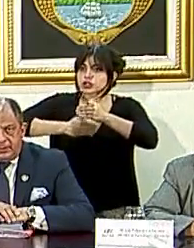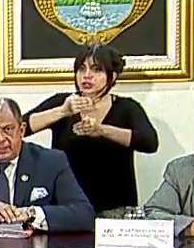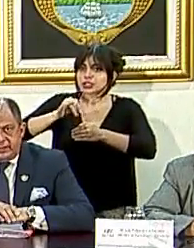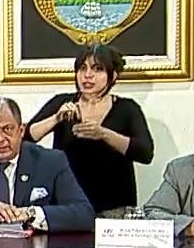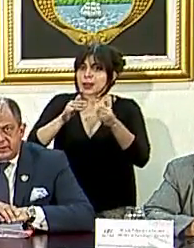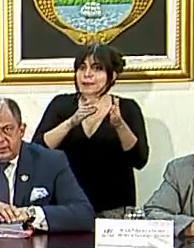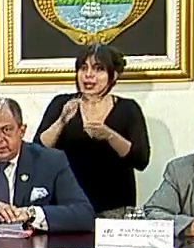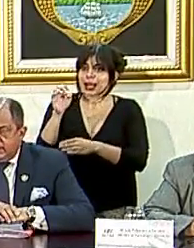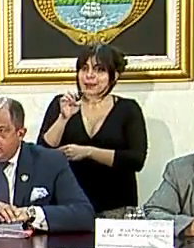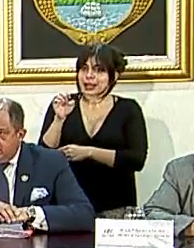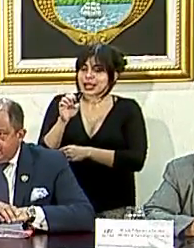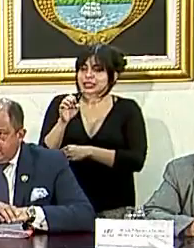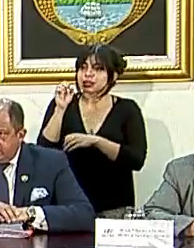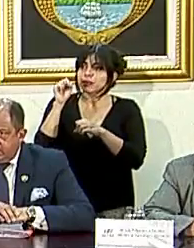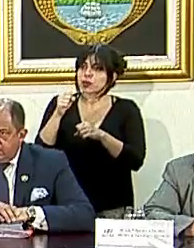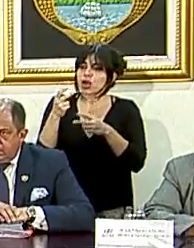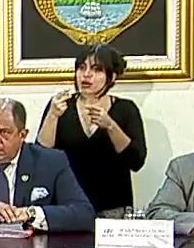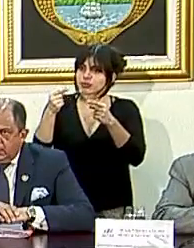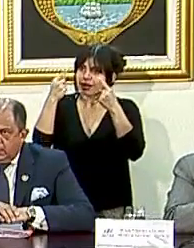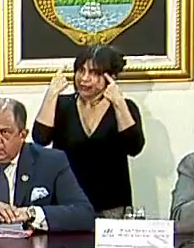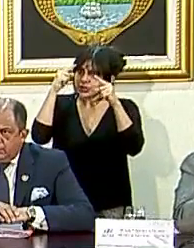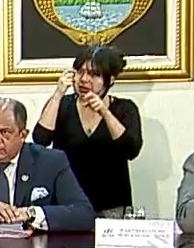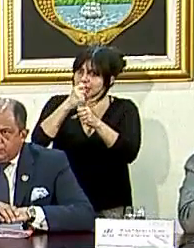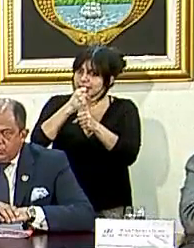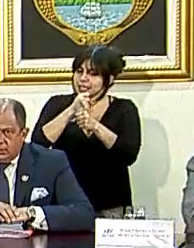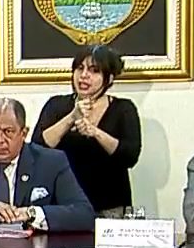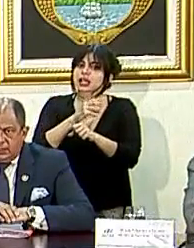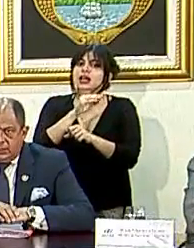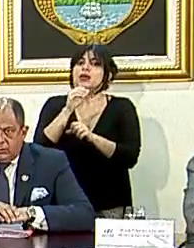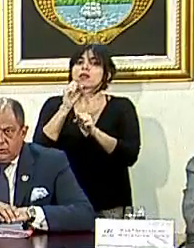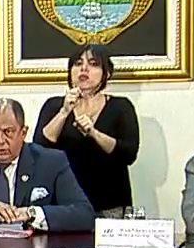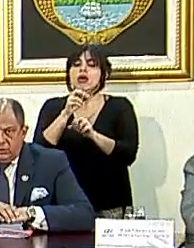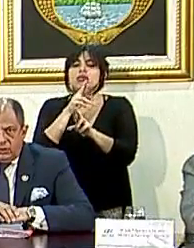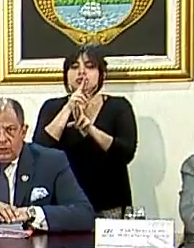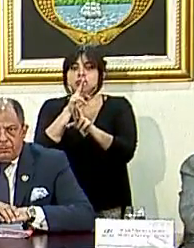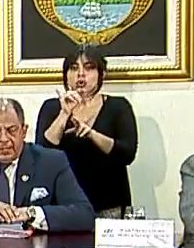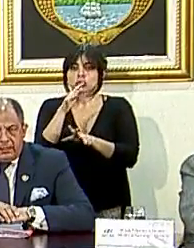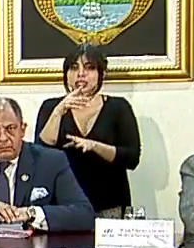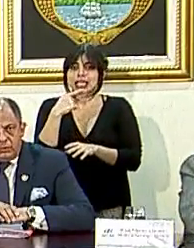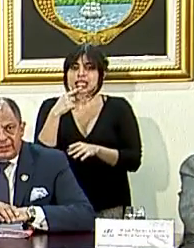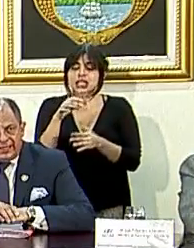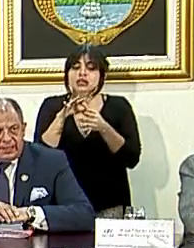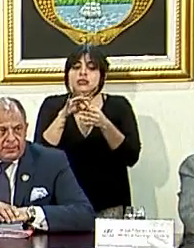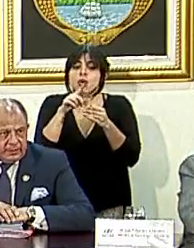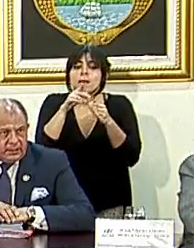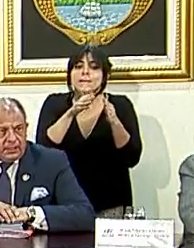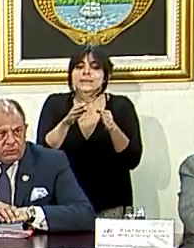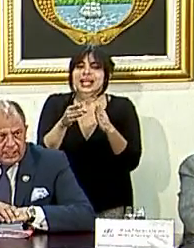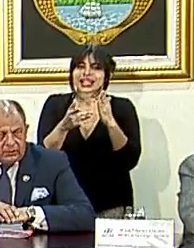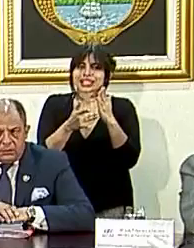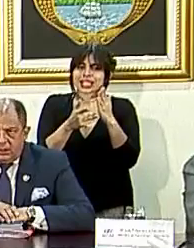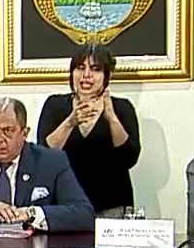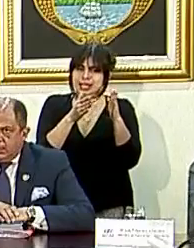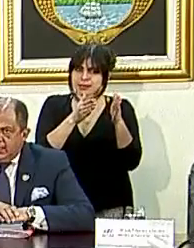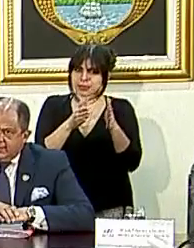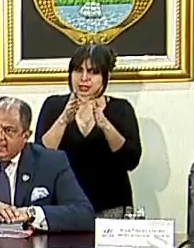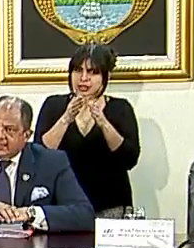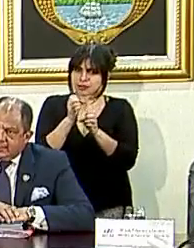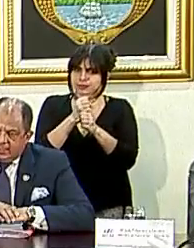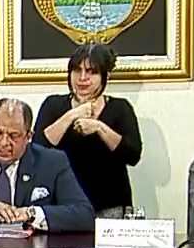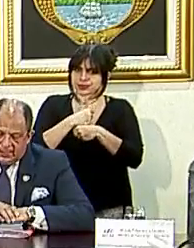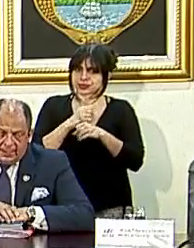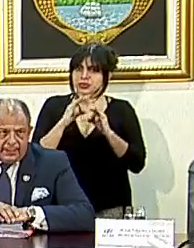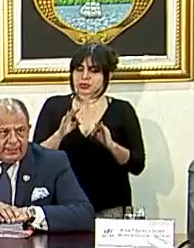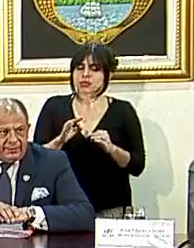este plan de emergencias sea muy eficiente y responda, y como lo digo, a un plan muy técnicamente elaborado, que es